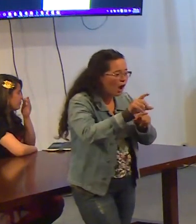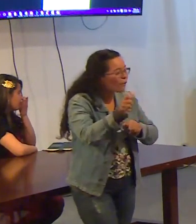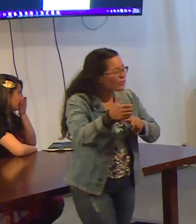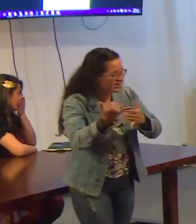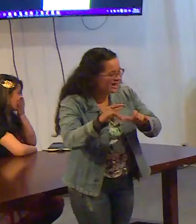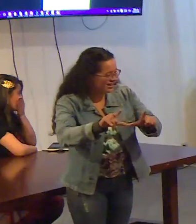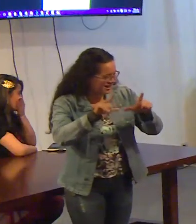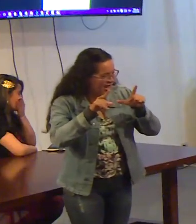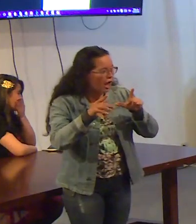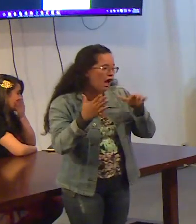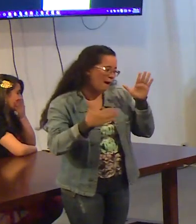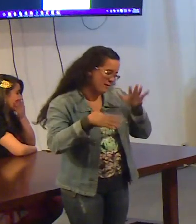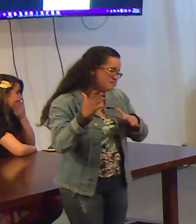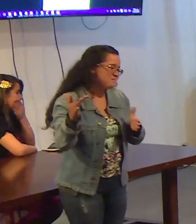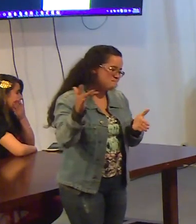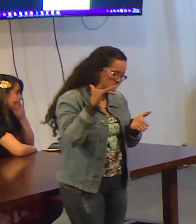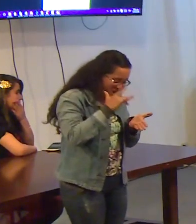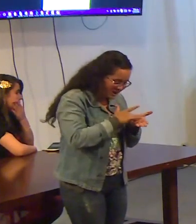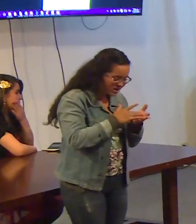visitan de vez en cuando en la línea.